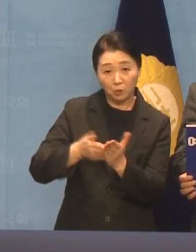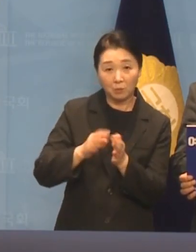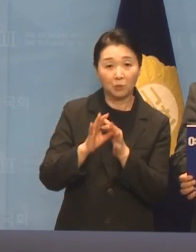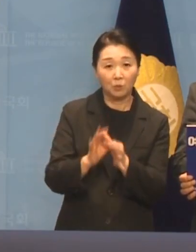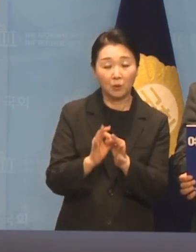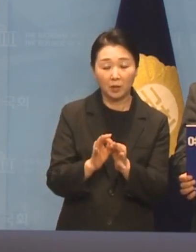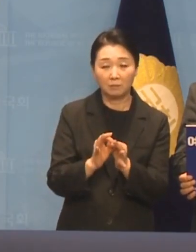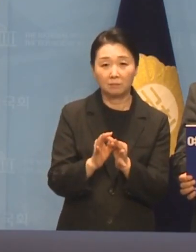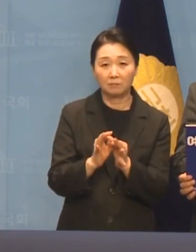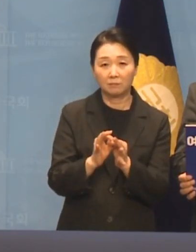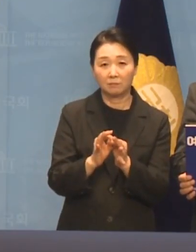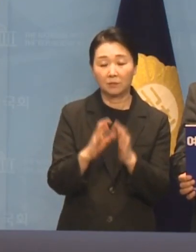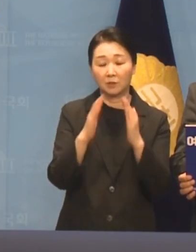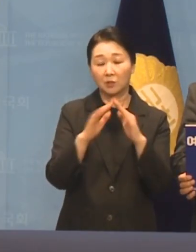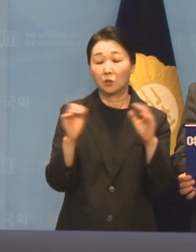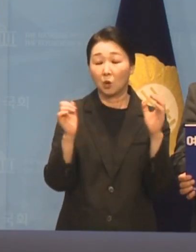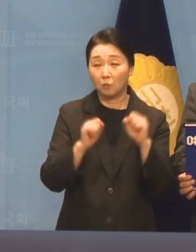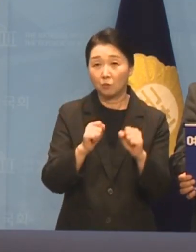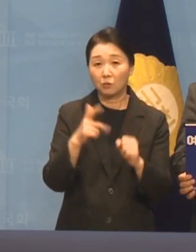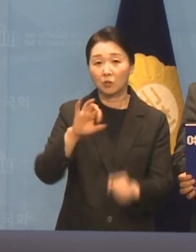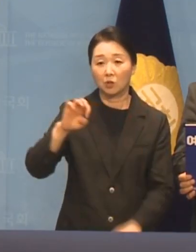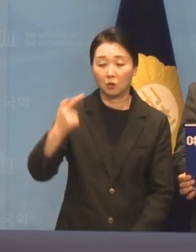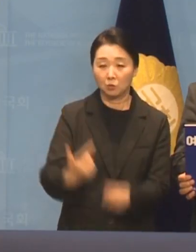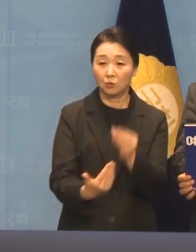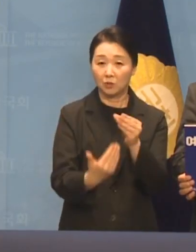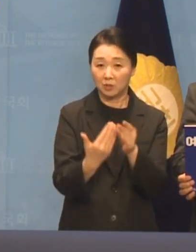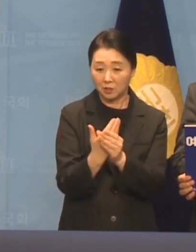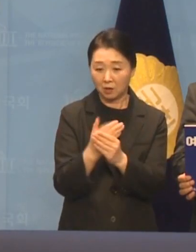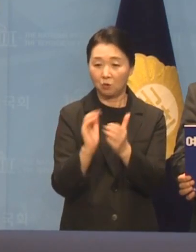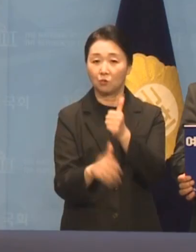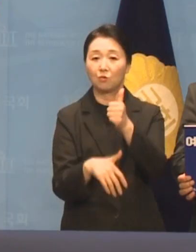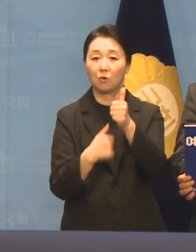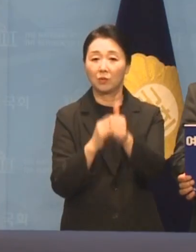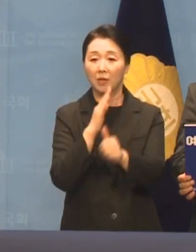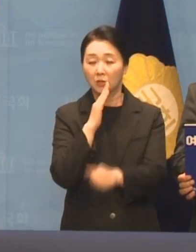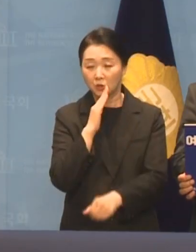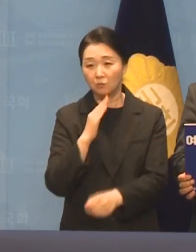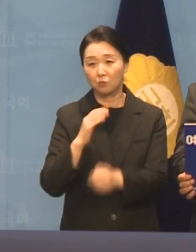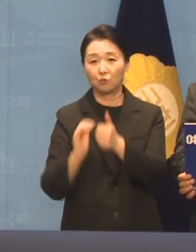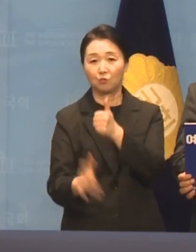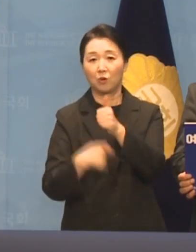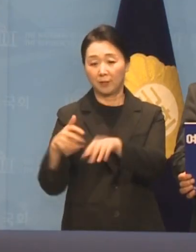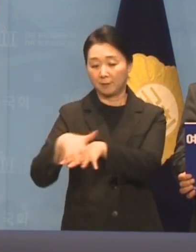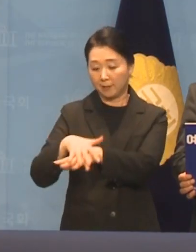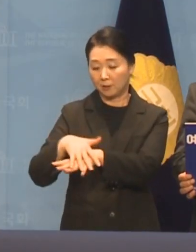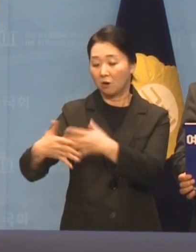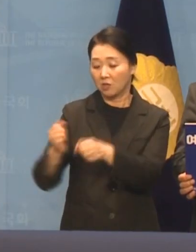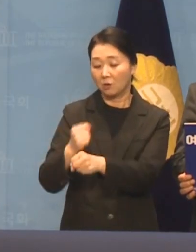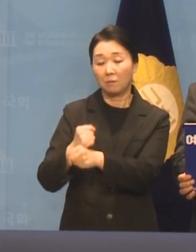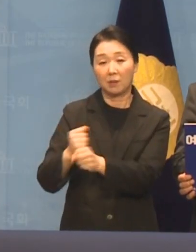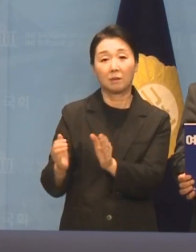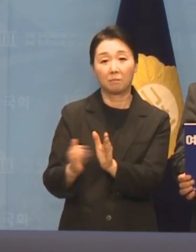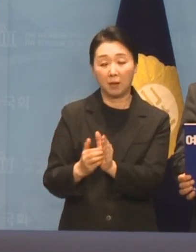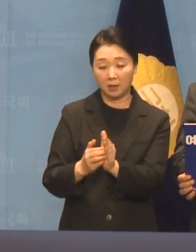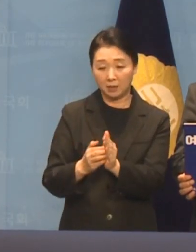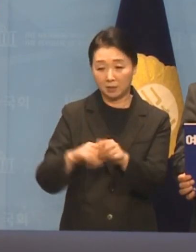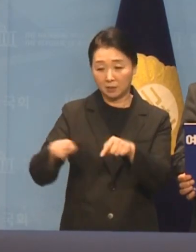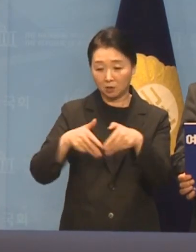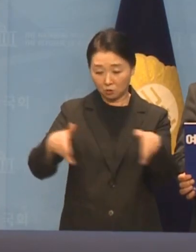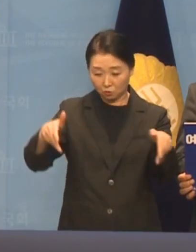정부 여순사건위원회, 실무위원회, 작성기획단의 구성에 있어 정치적